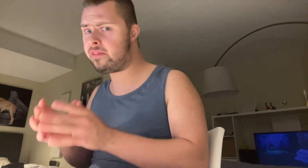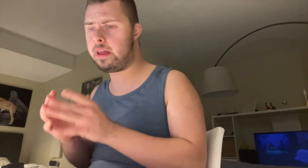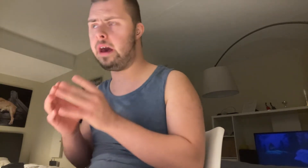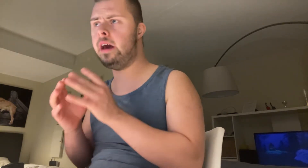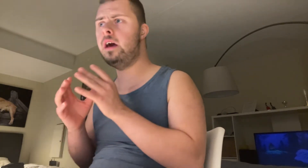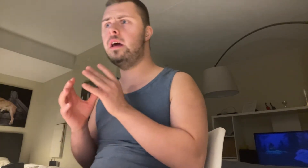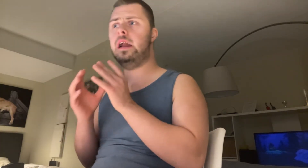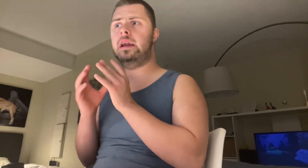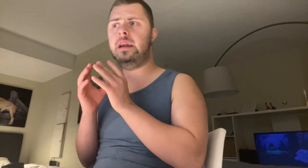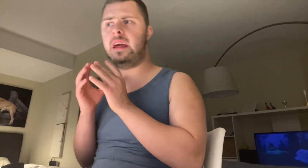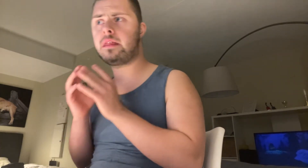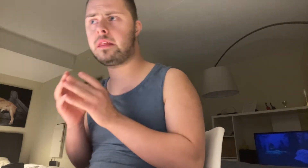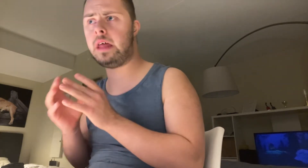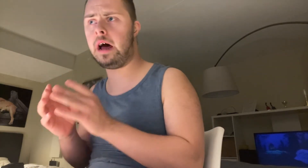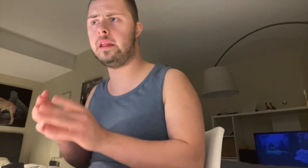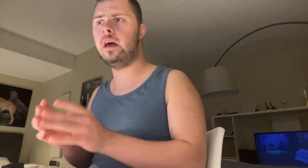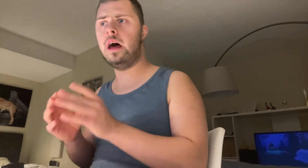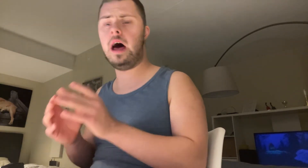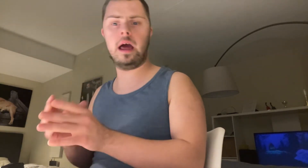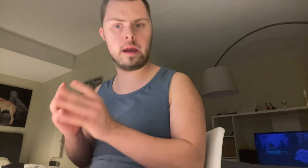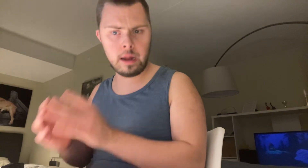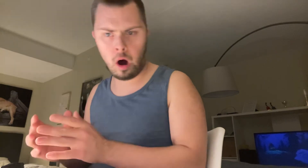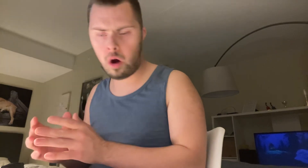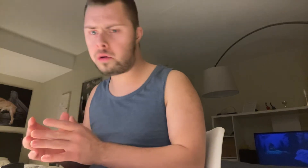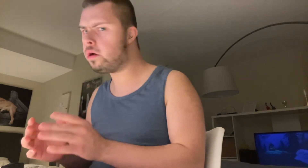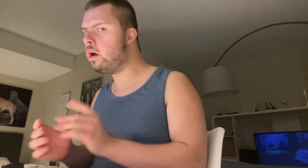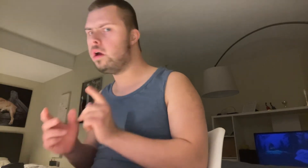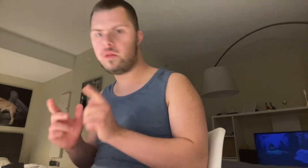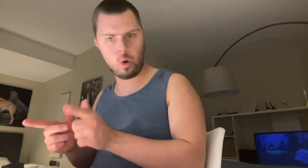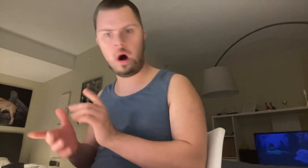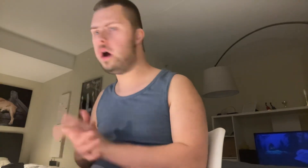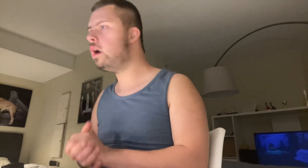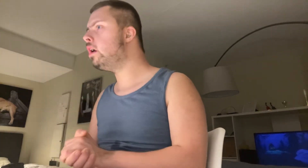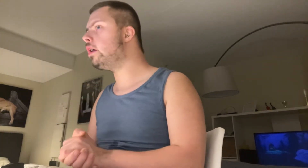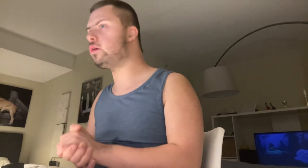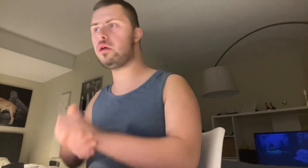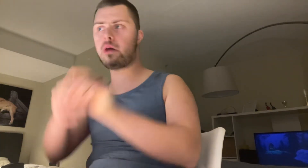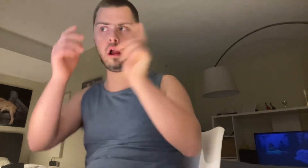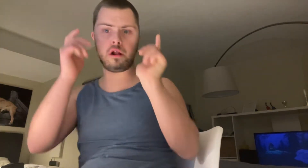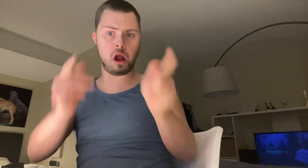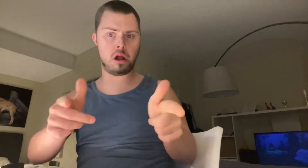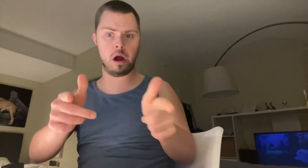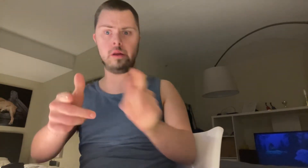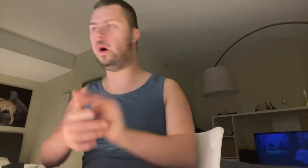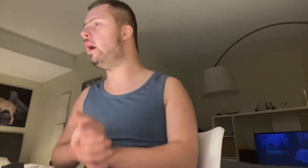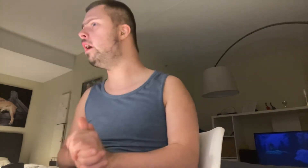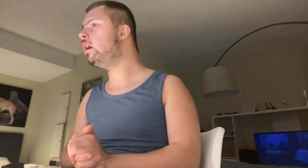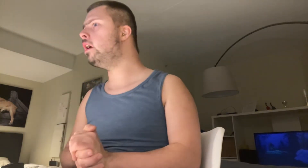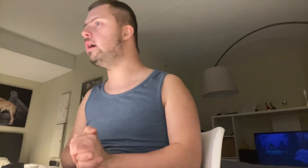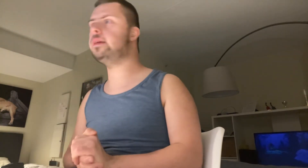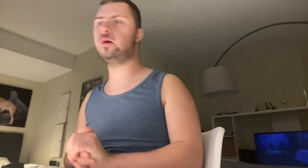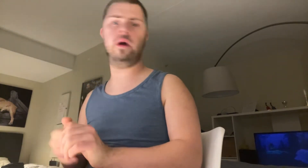Det sen efter listan är klart. Då ska jag köra då. Då är